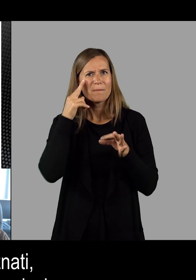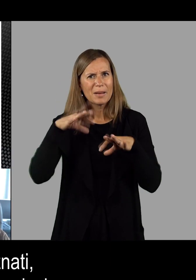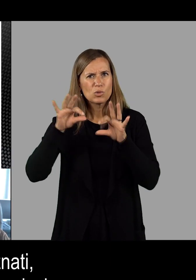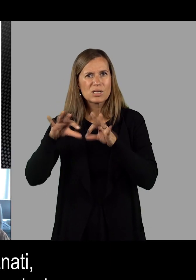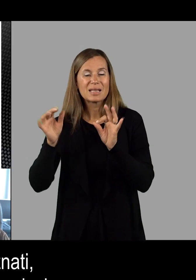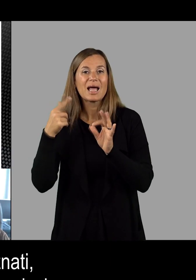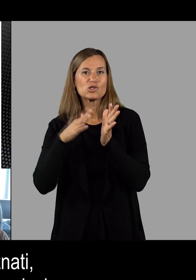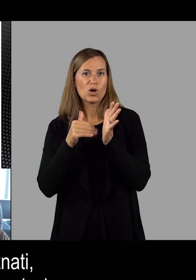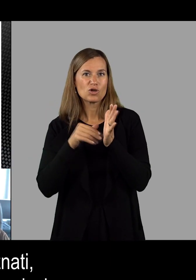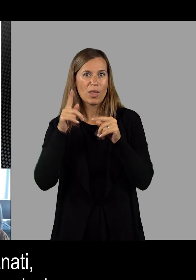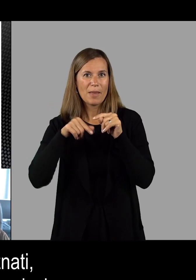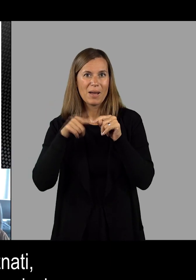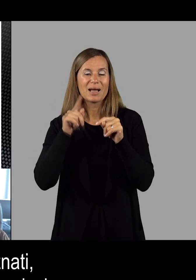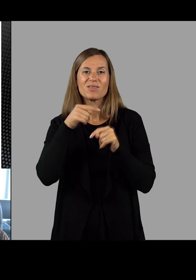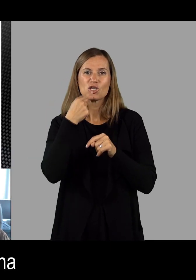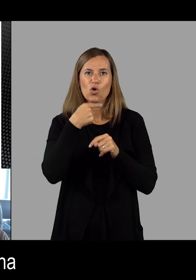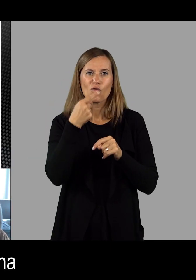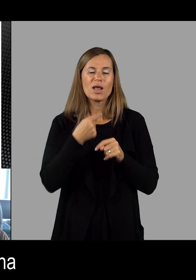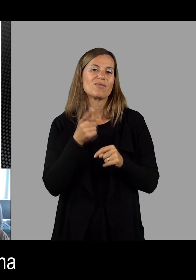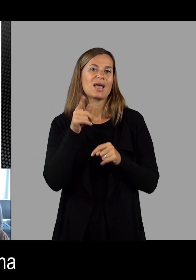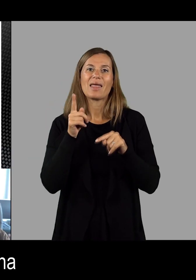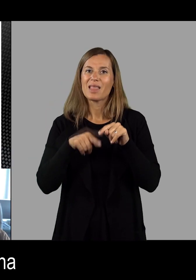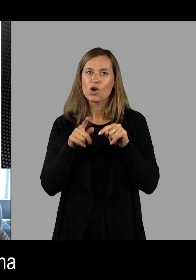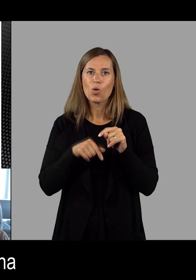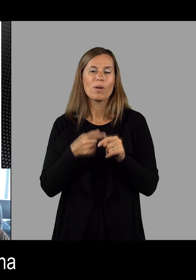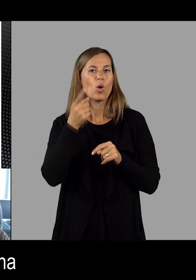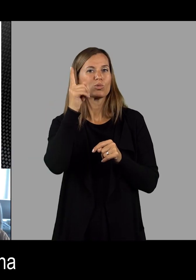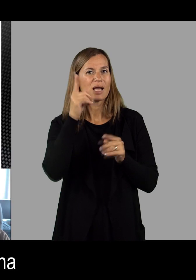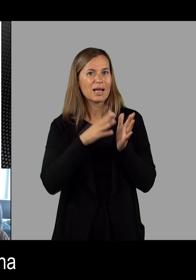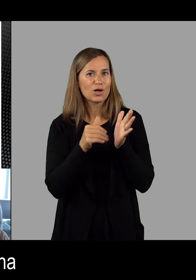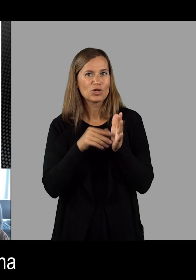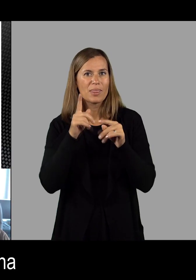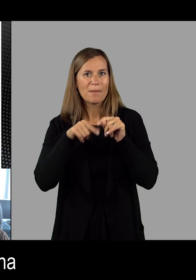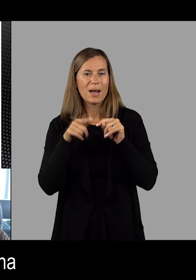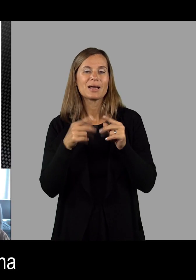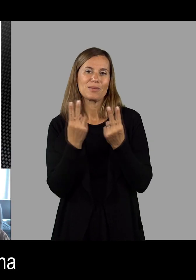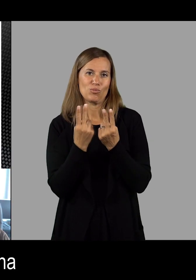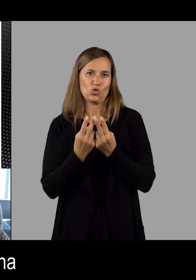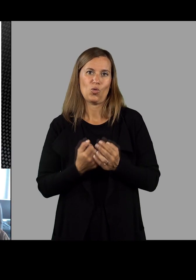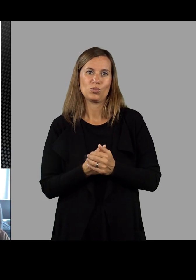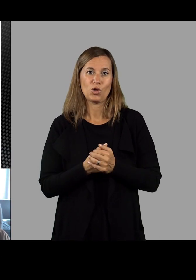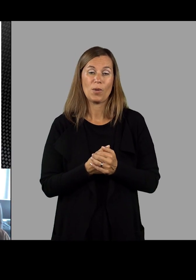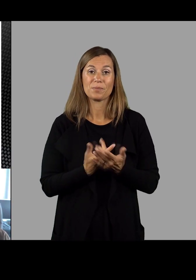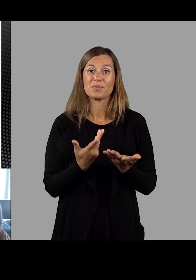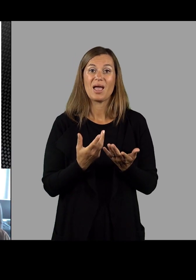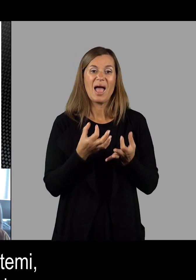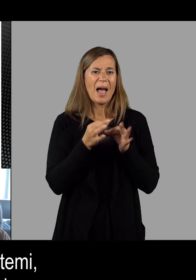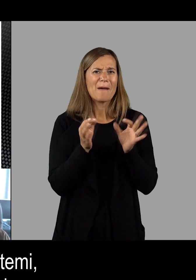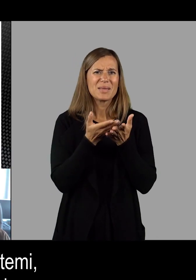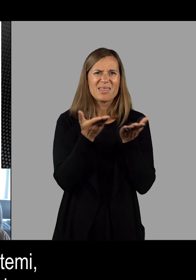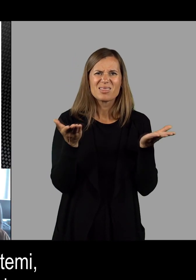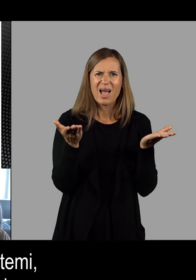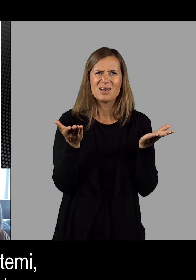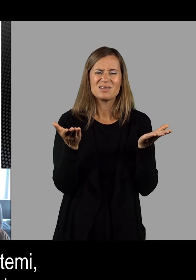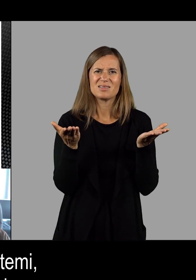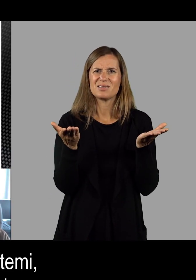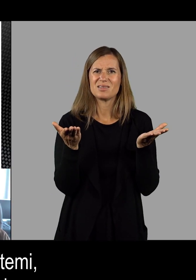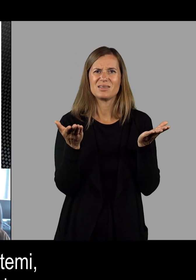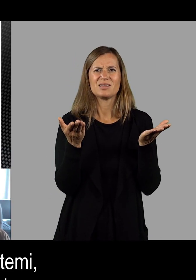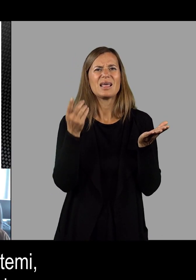prepoznati, so kakšne napake v izgovorjavi, kaj je narobe, opozarja na kakšne napake in podobno. Ambientalni